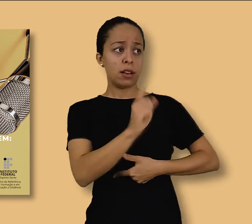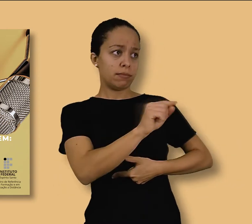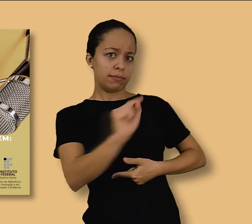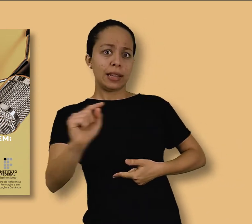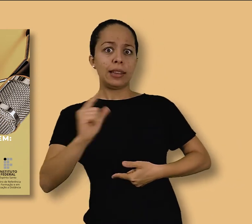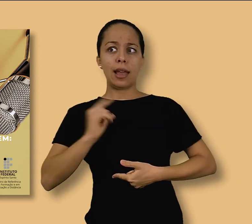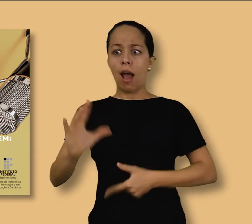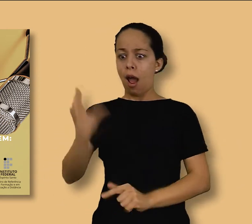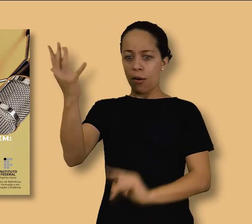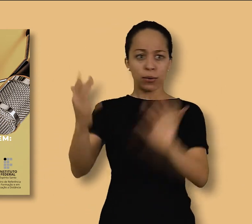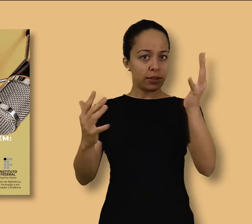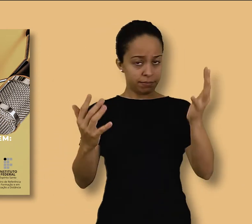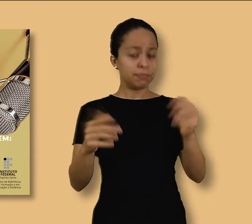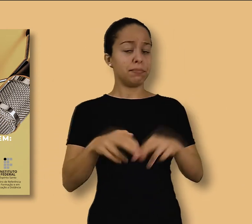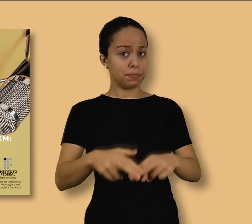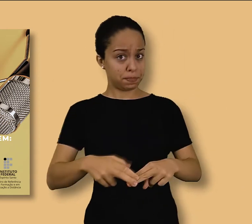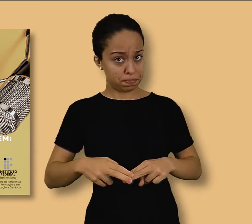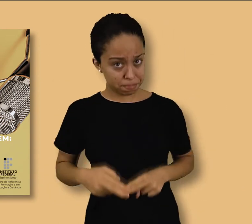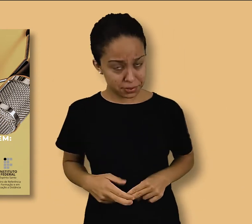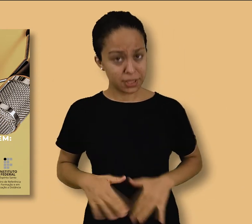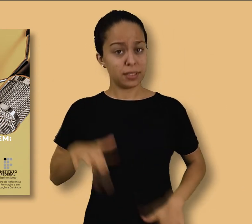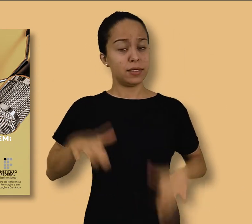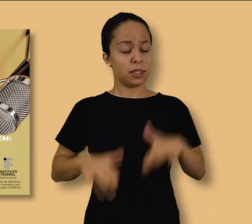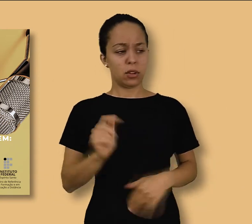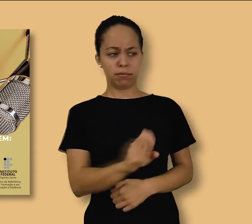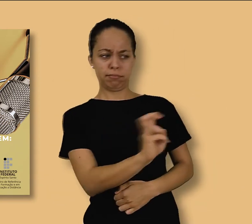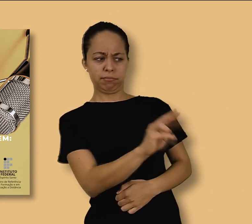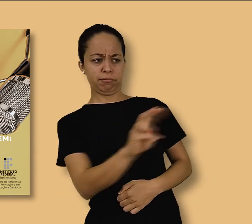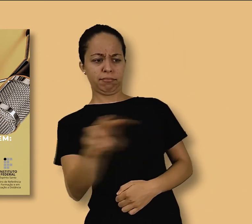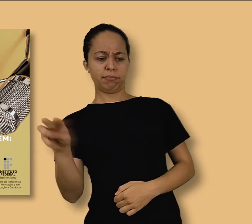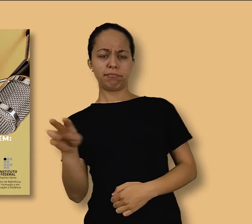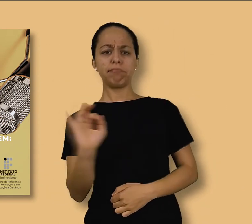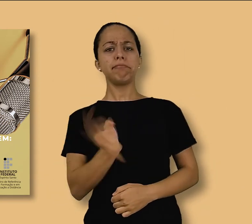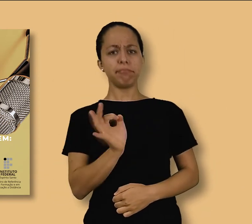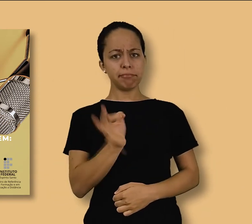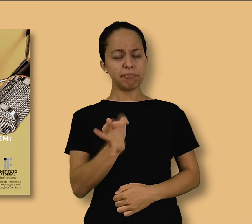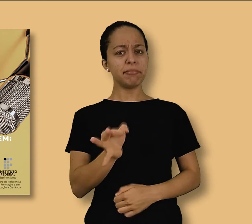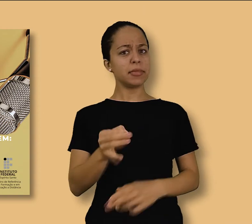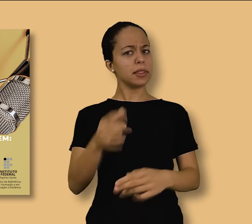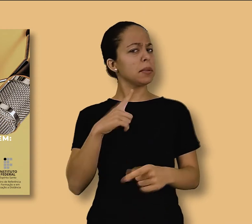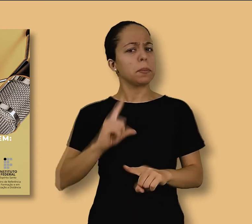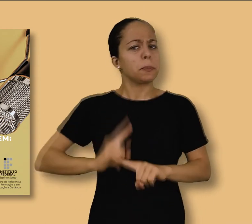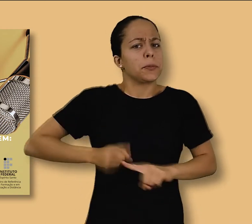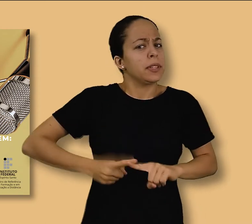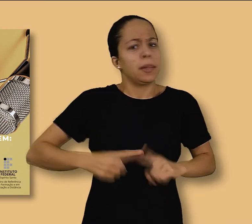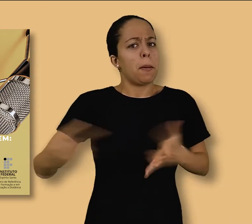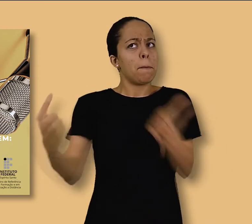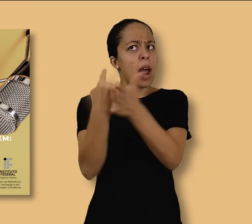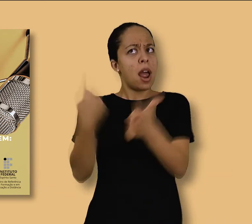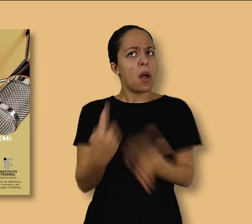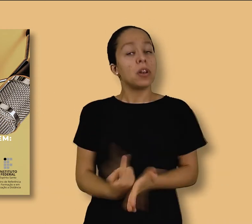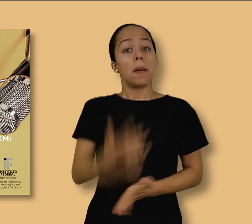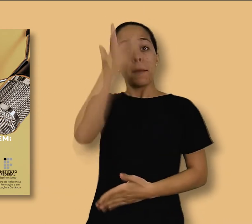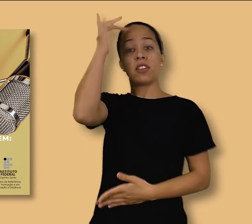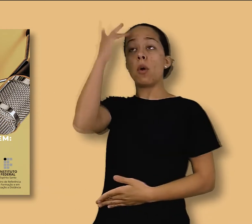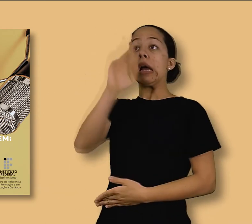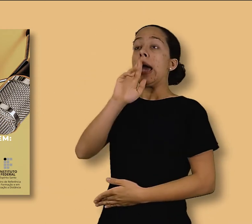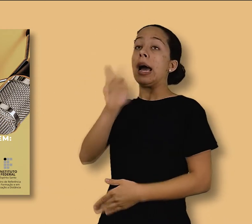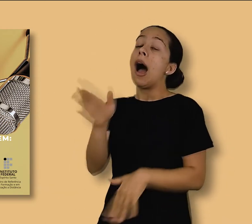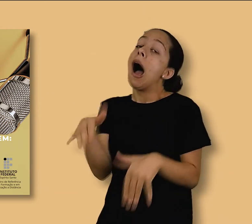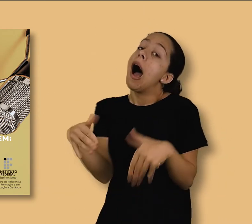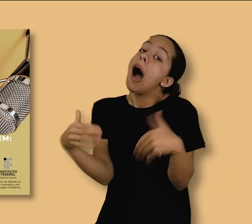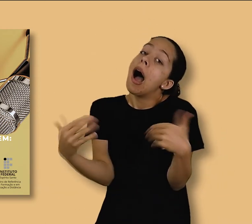e por muitas Oi gente escuta como explicação para essa questão essas perguntas